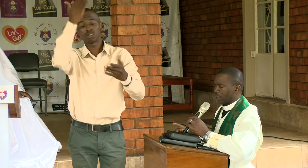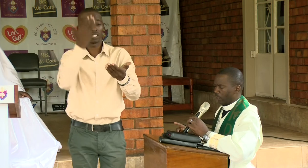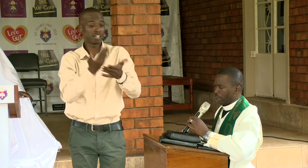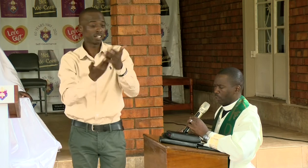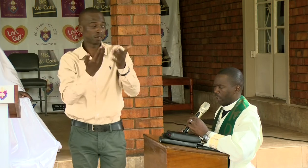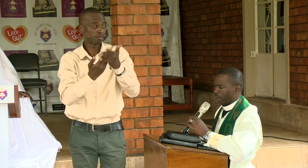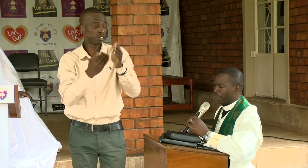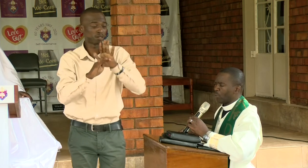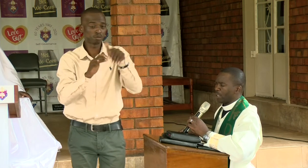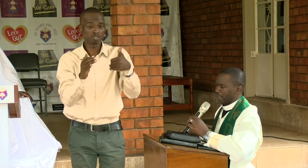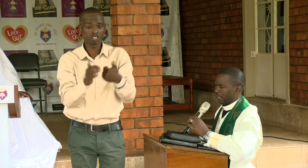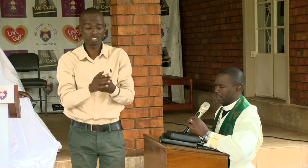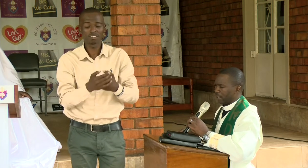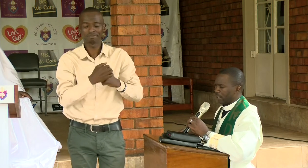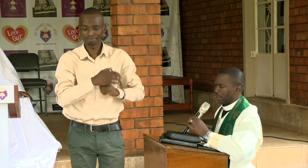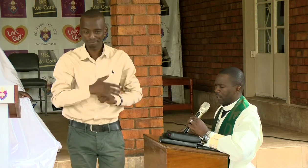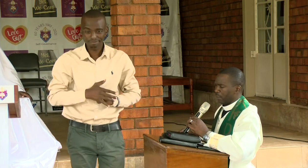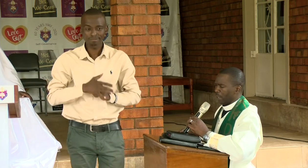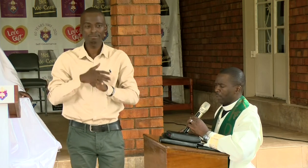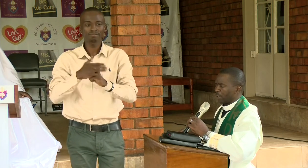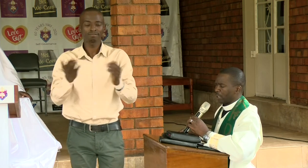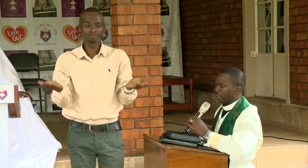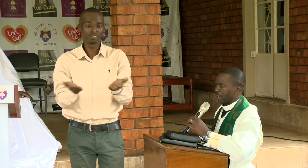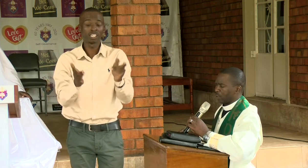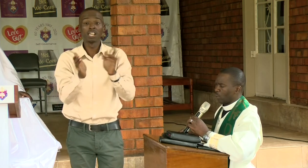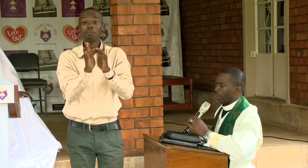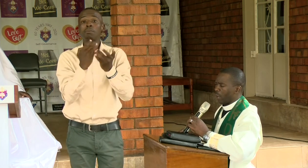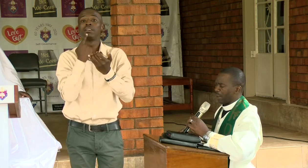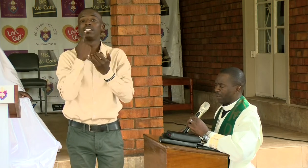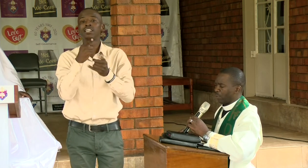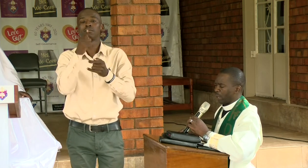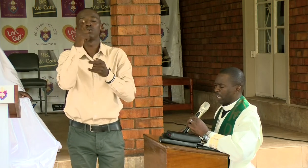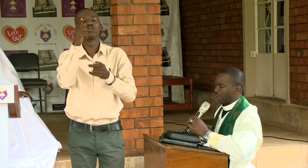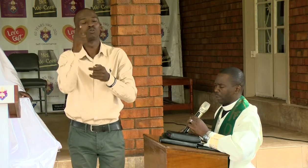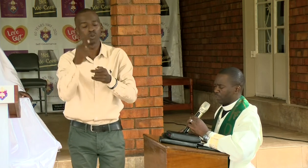era Taata wa mulekwa, balwanirire. Bayibuli etegeeza ate gwa